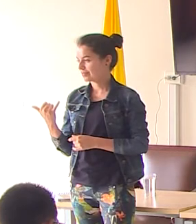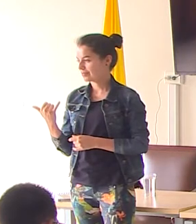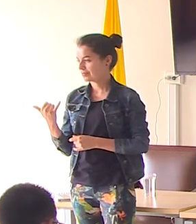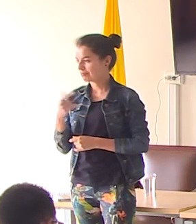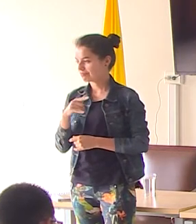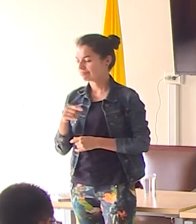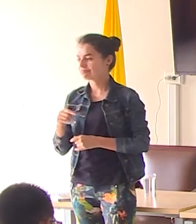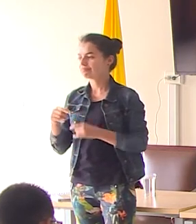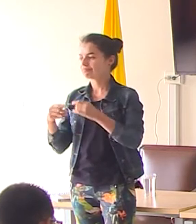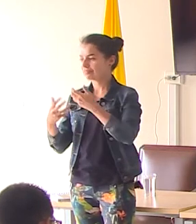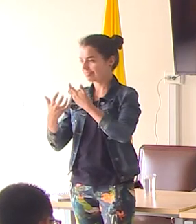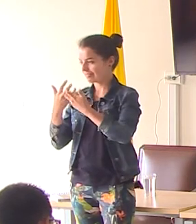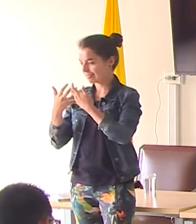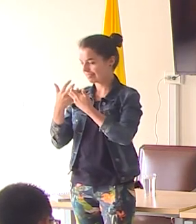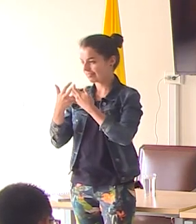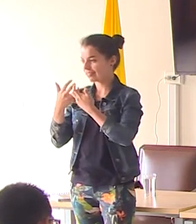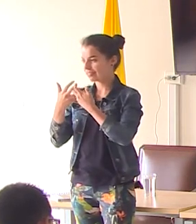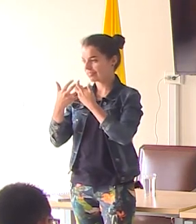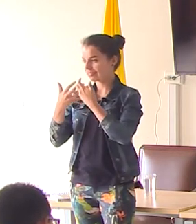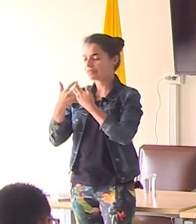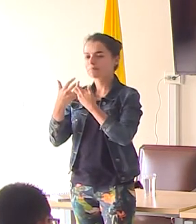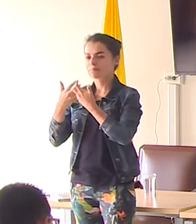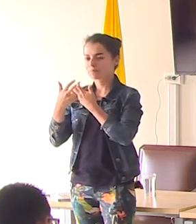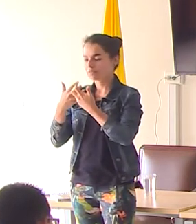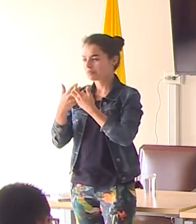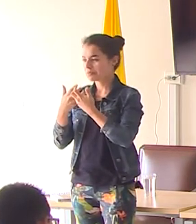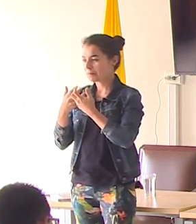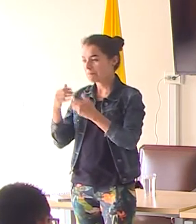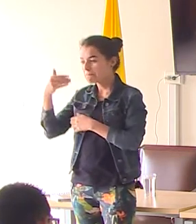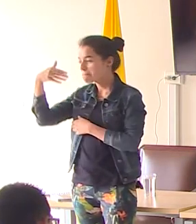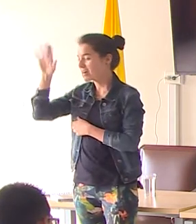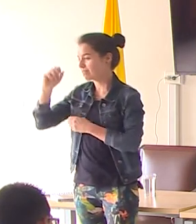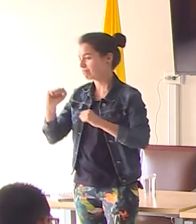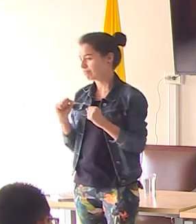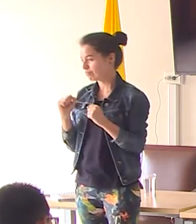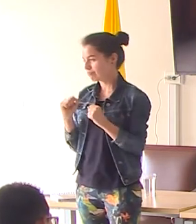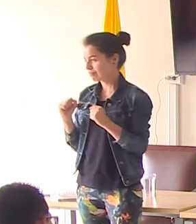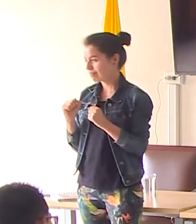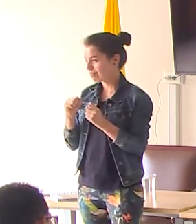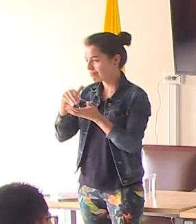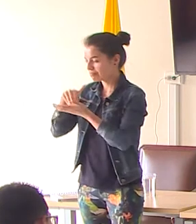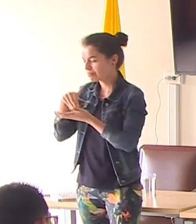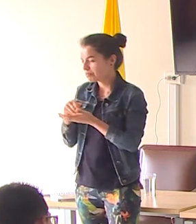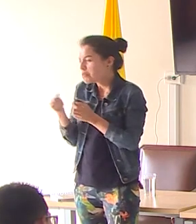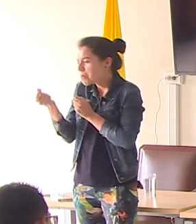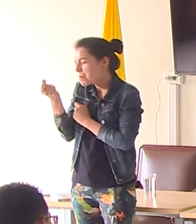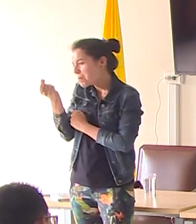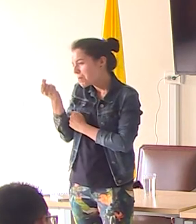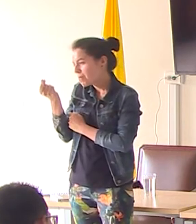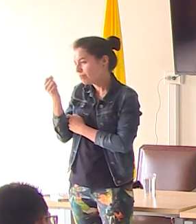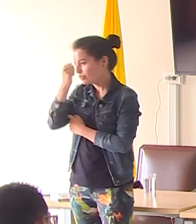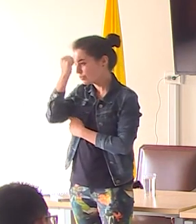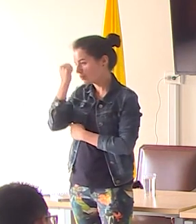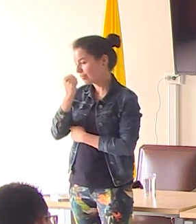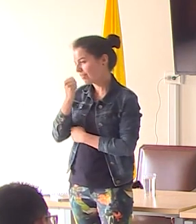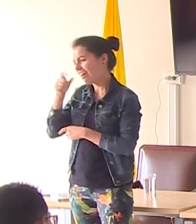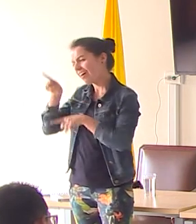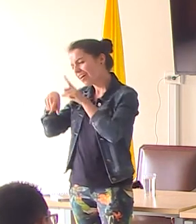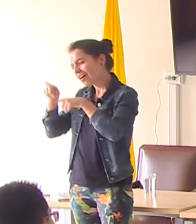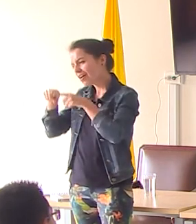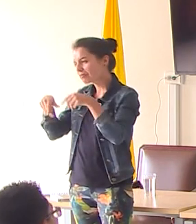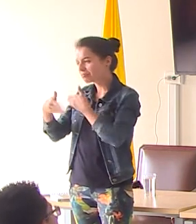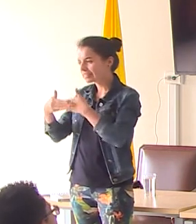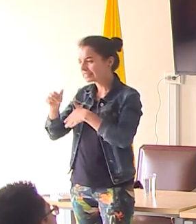tal fundamentalmente concentrados en bogotá muy pocos por ejemplo en soacha algunos sobre la calle